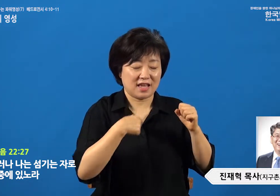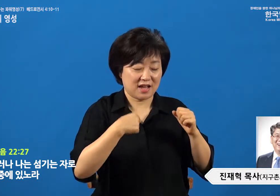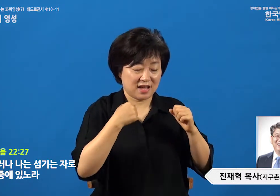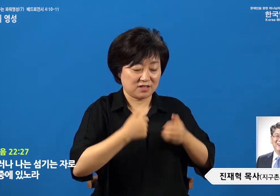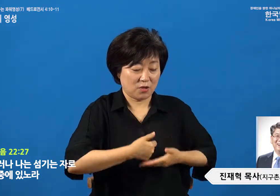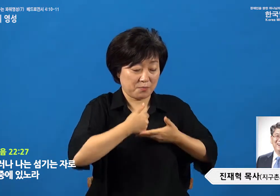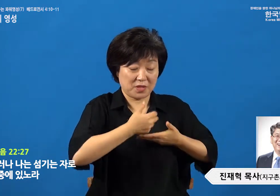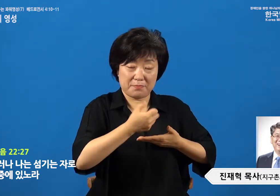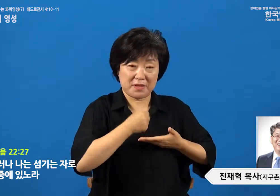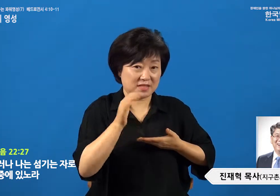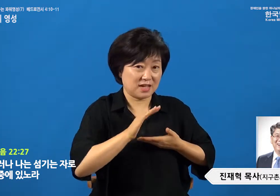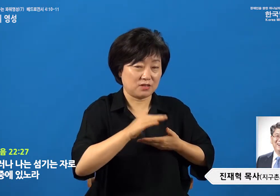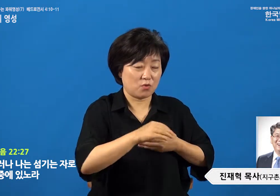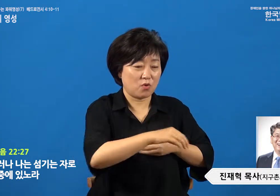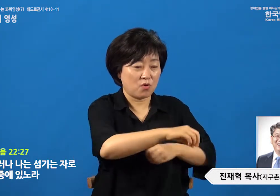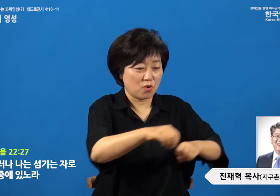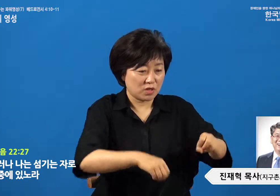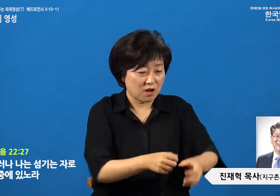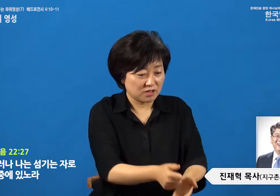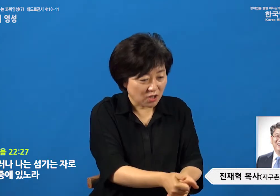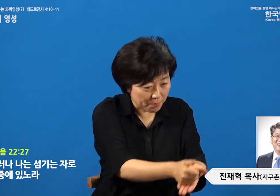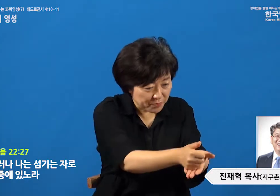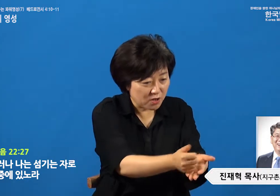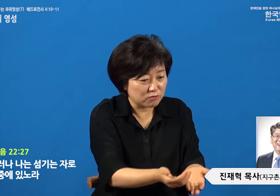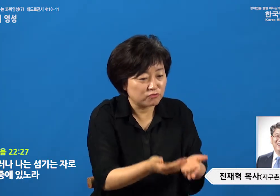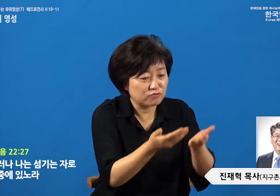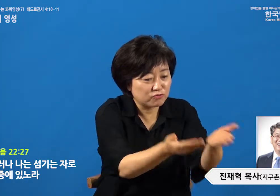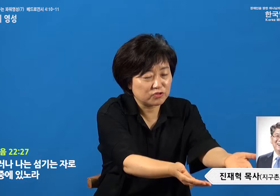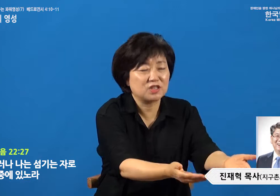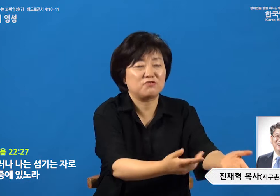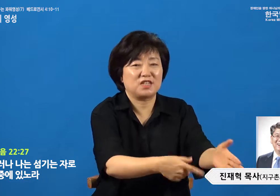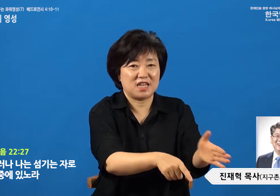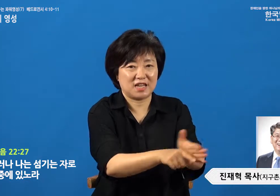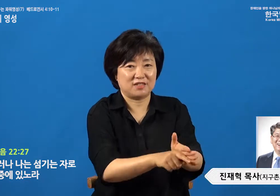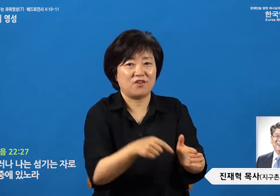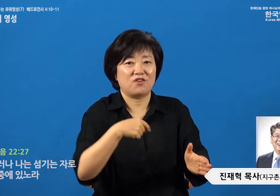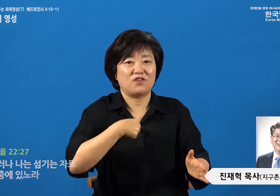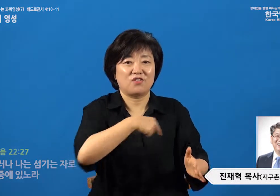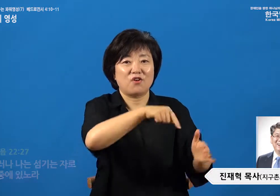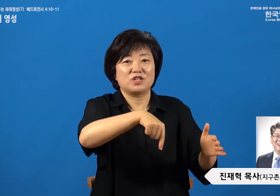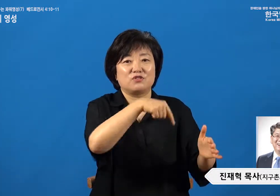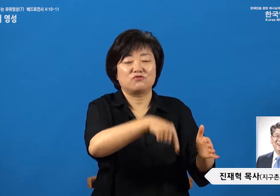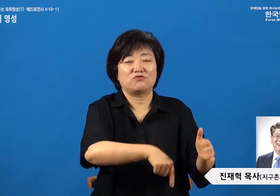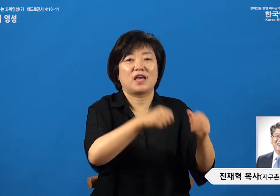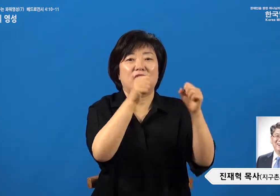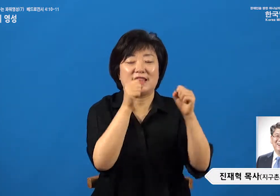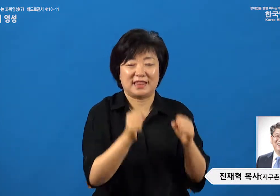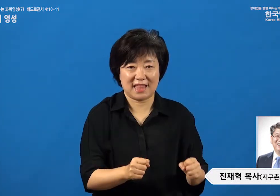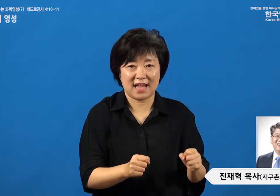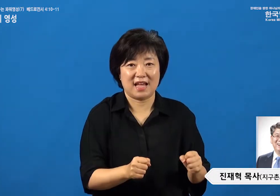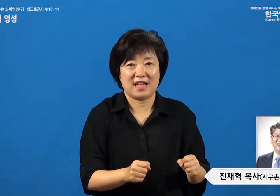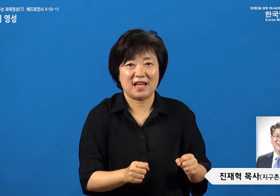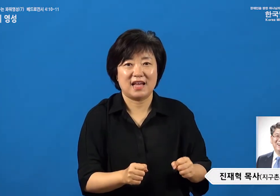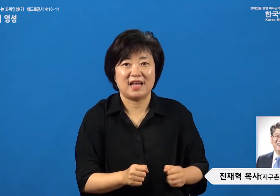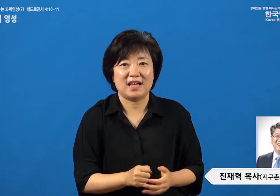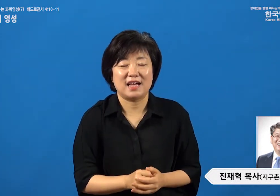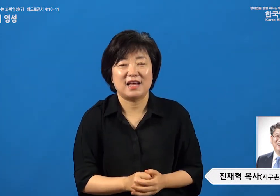있노라. 섬김을 받는 자가 아니라 바로 섬기는 자로 너희